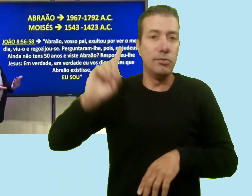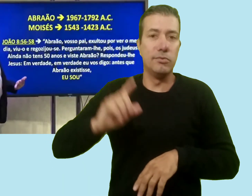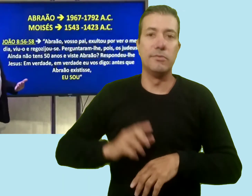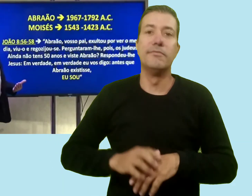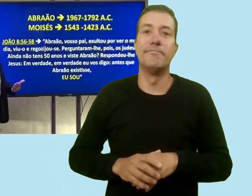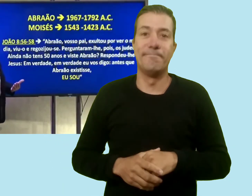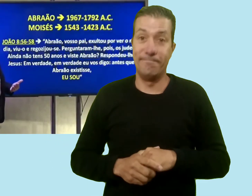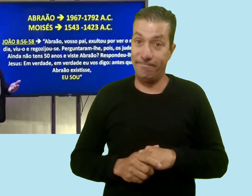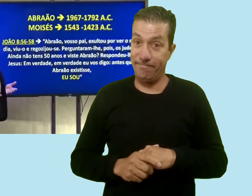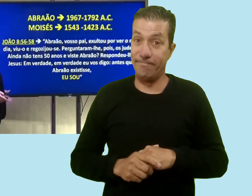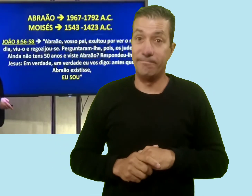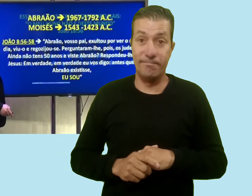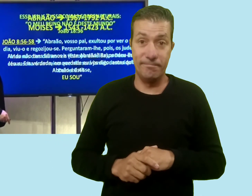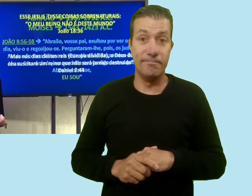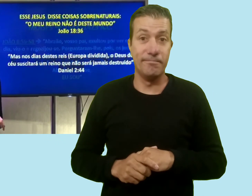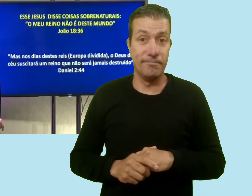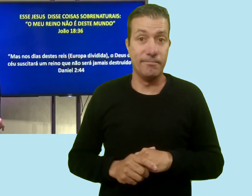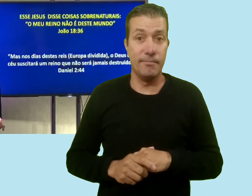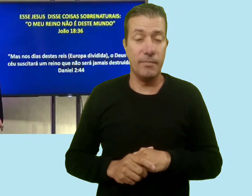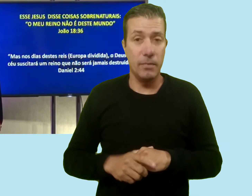sou Deus.